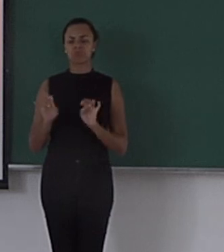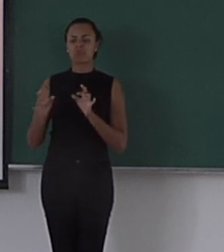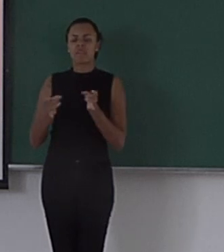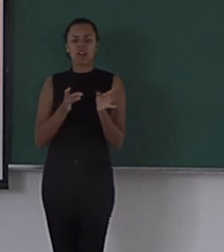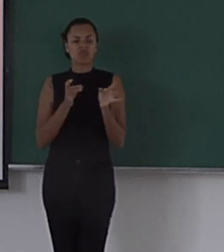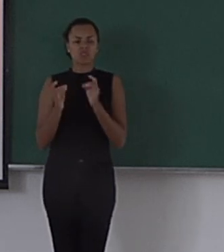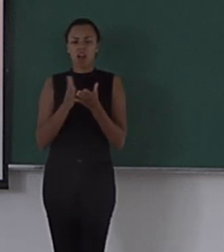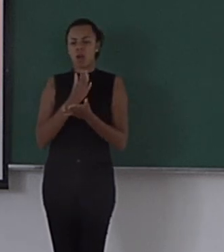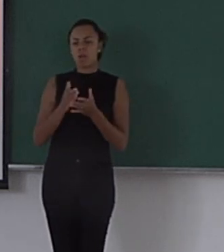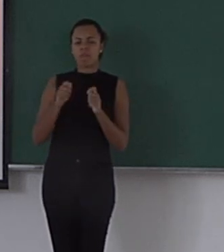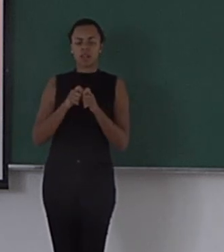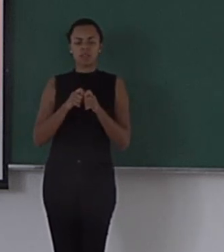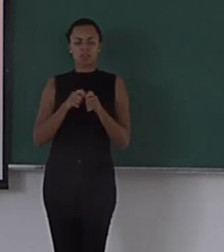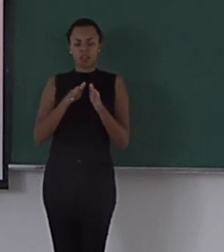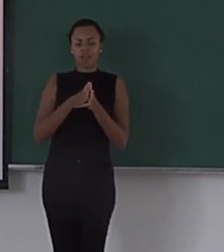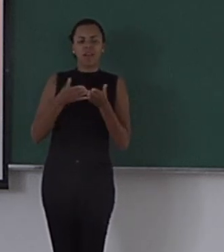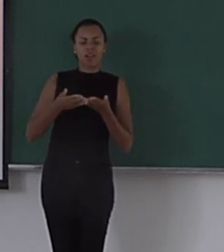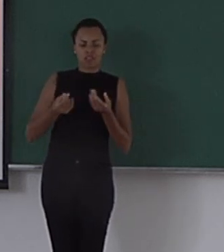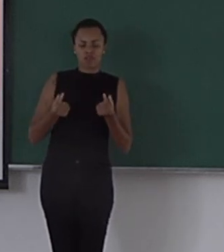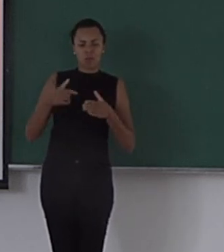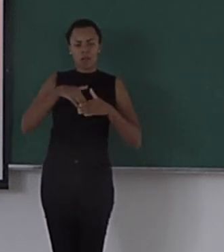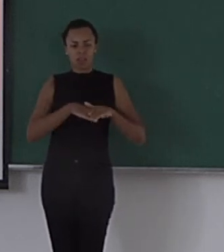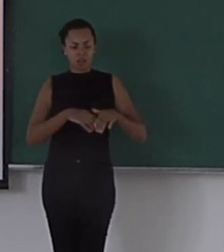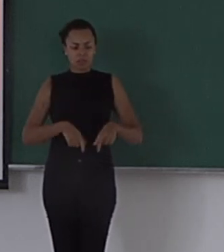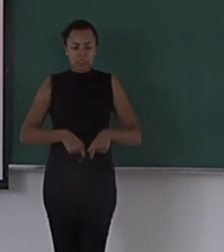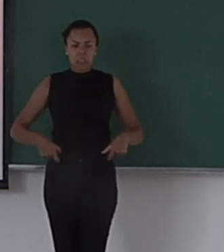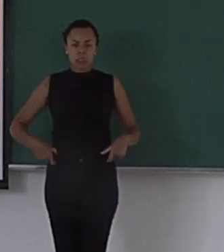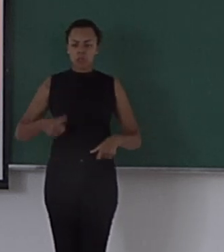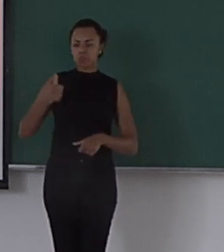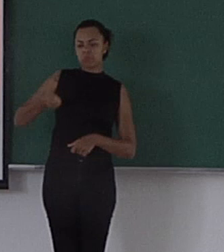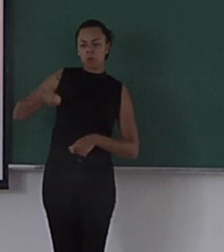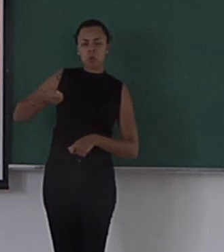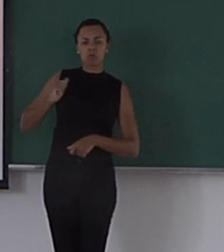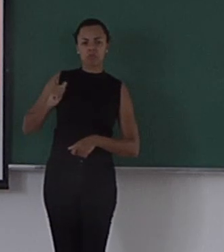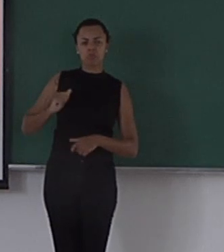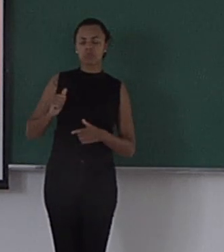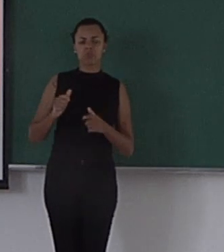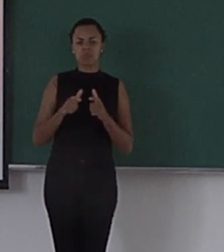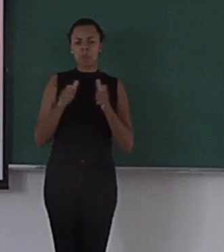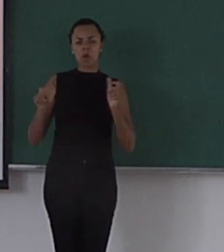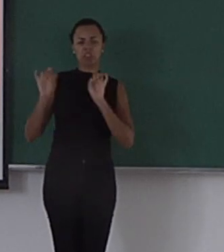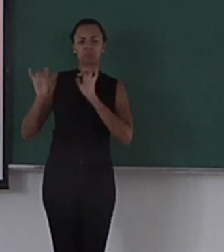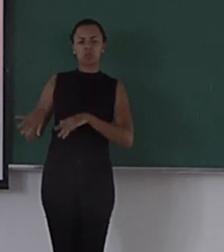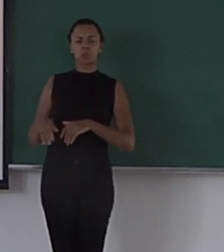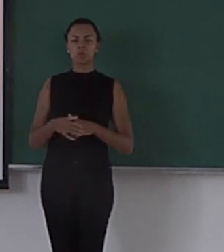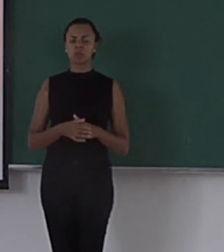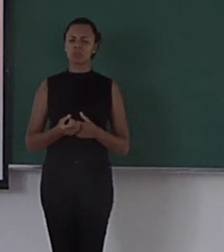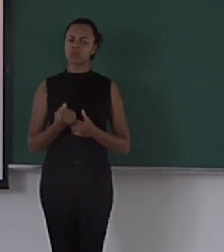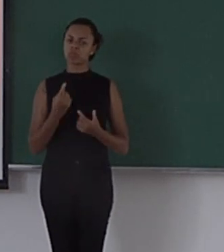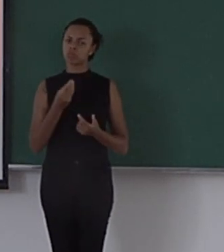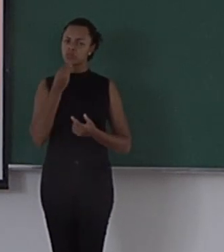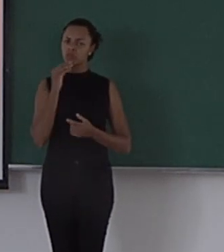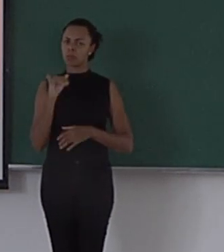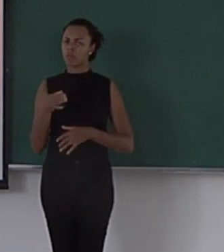vende algumas para fazer carteira, para fazer cinto, bolsa, mas a maioria vai tudo para o descarte. Ele falou, poxa, mas a gente tinha que aproveitar